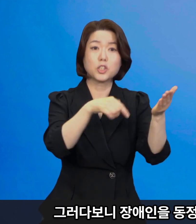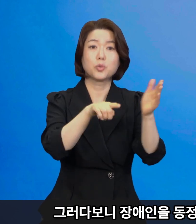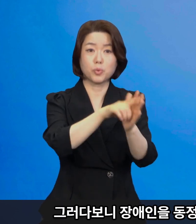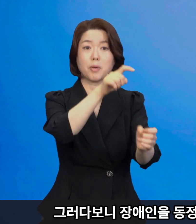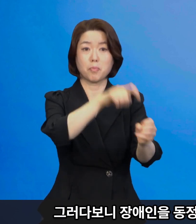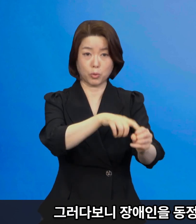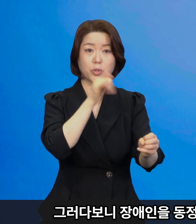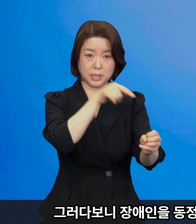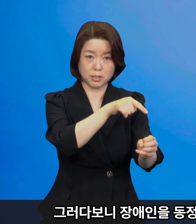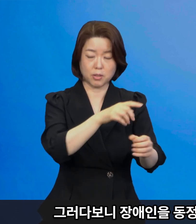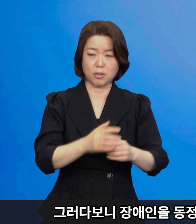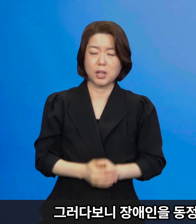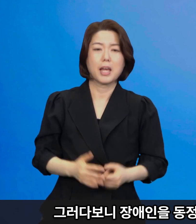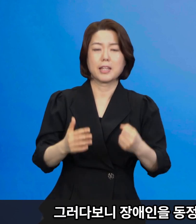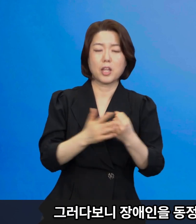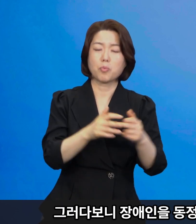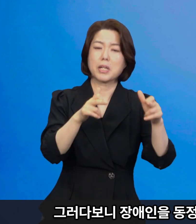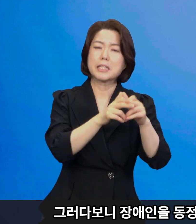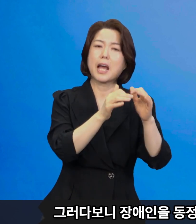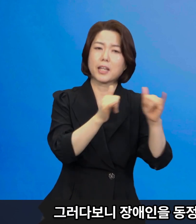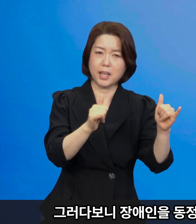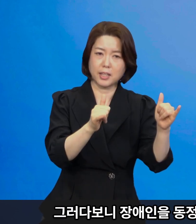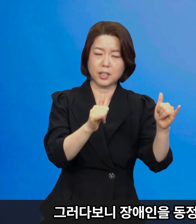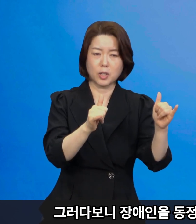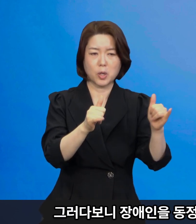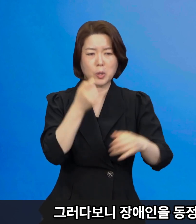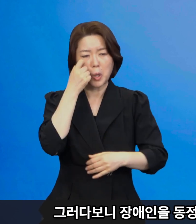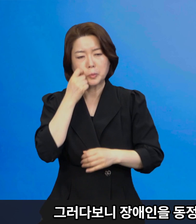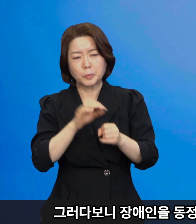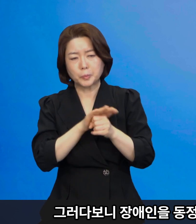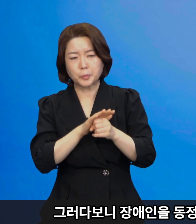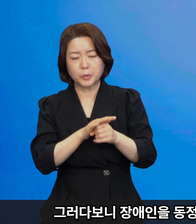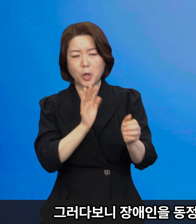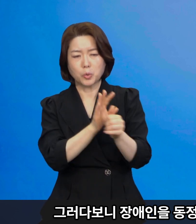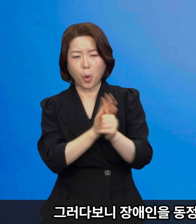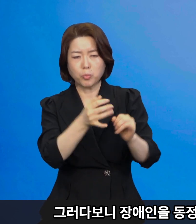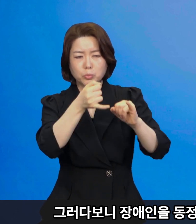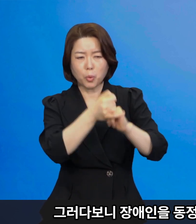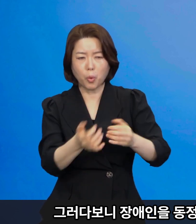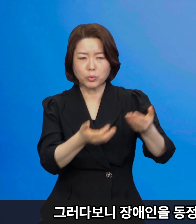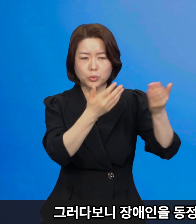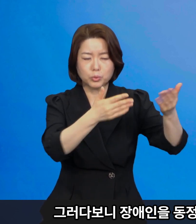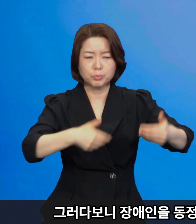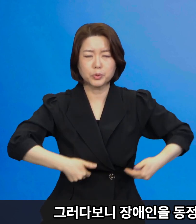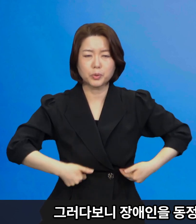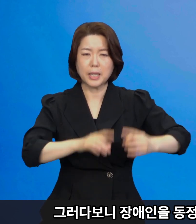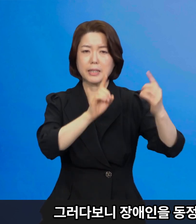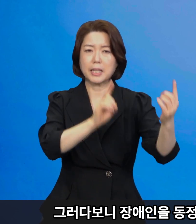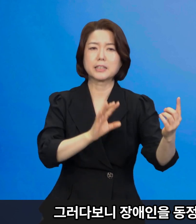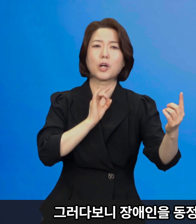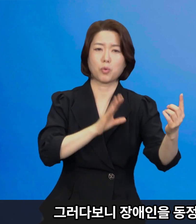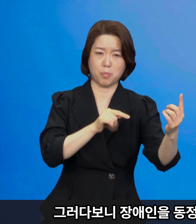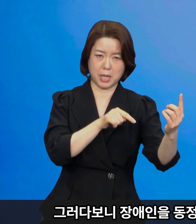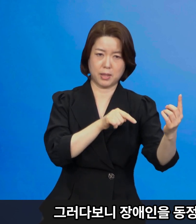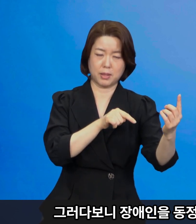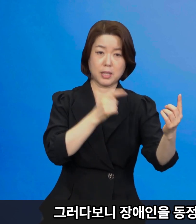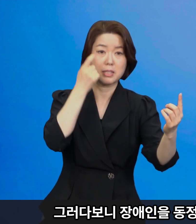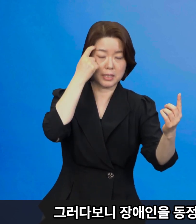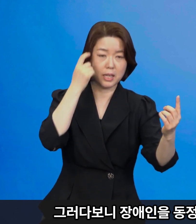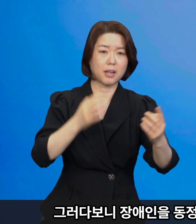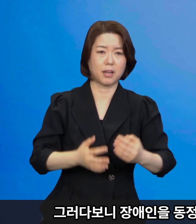그러다 보니 장애인을 동정하고 도움을 줘야 하는 대상으로